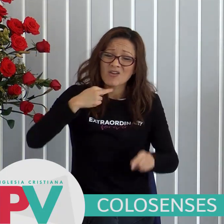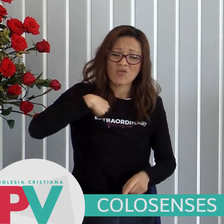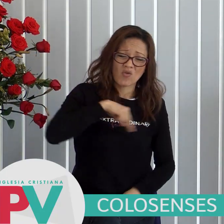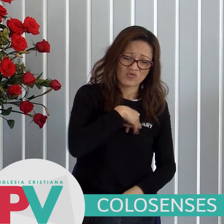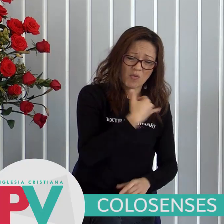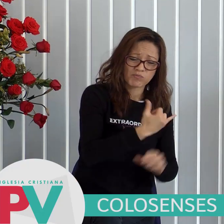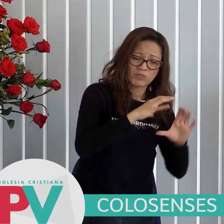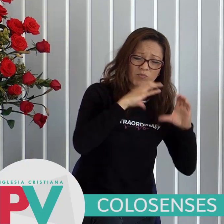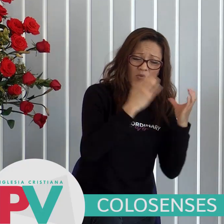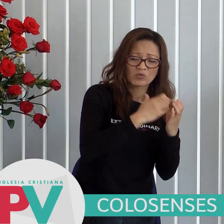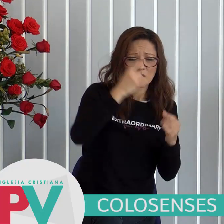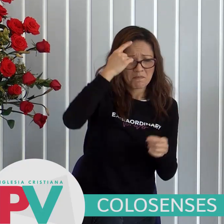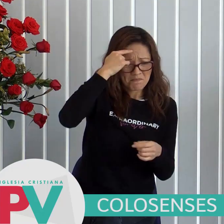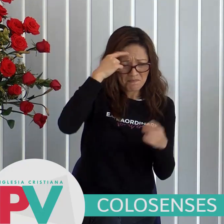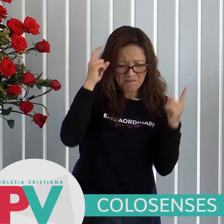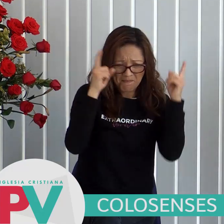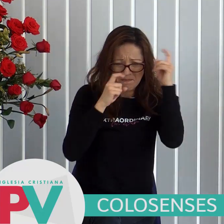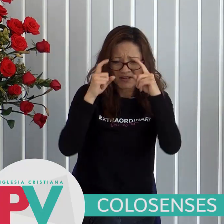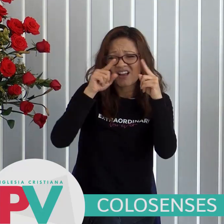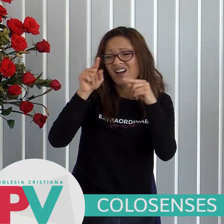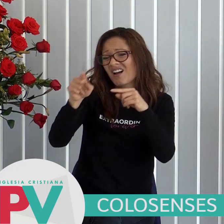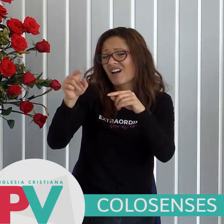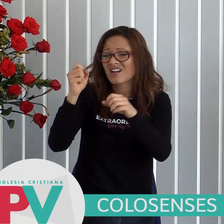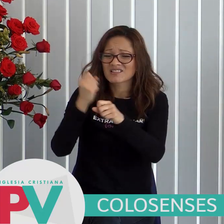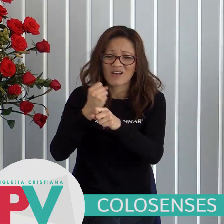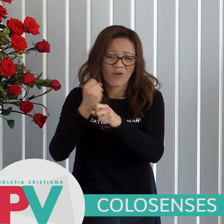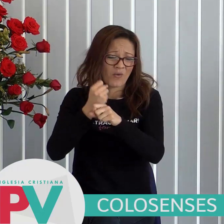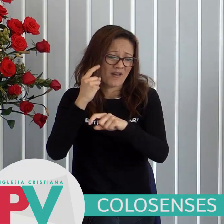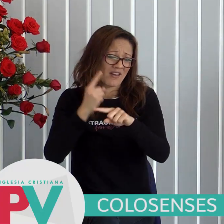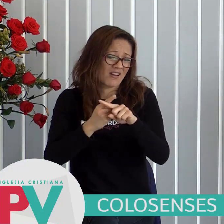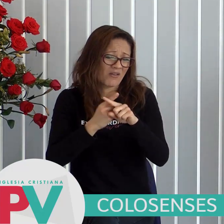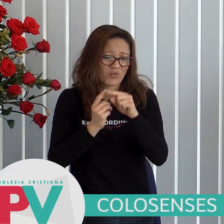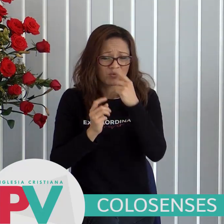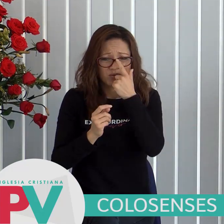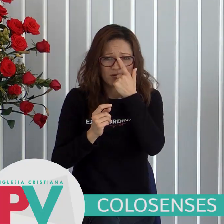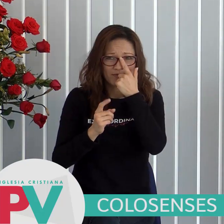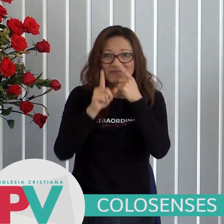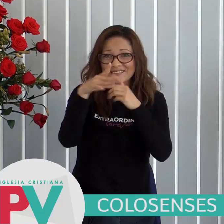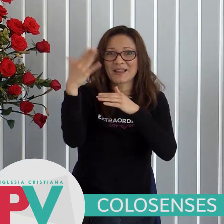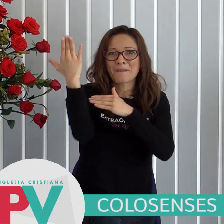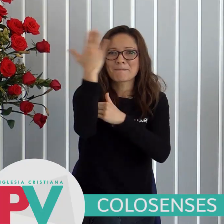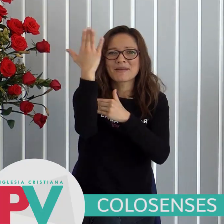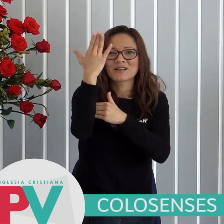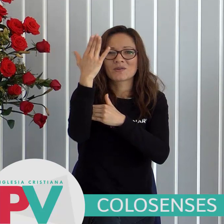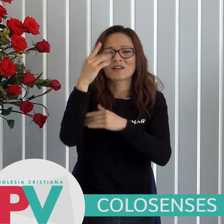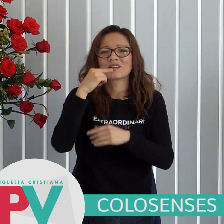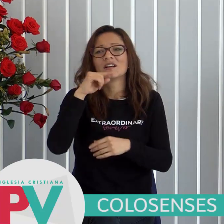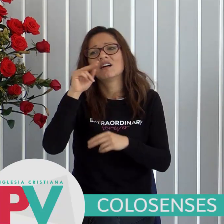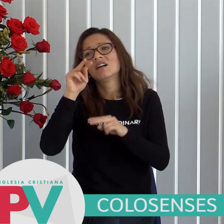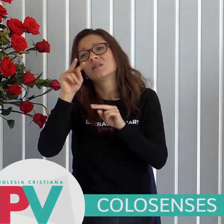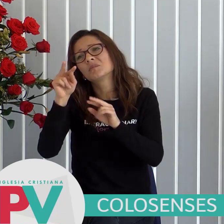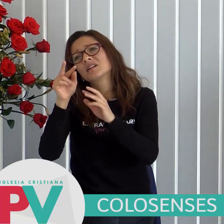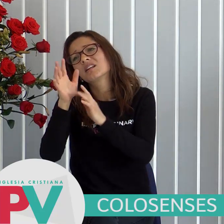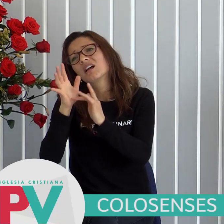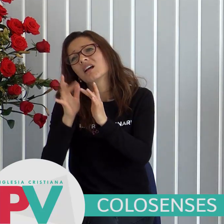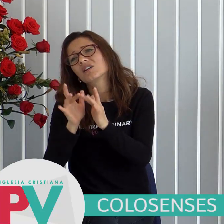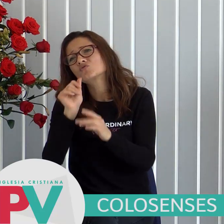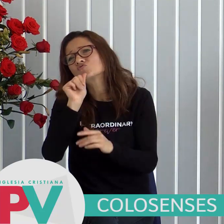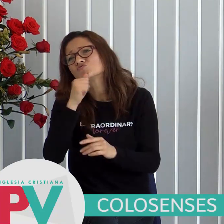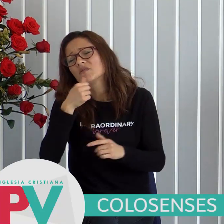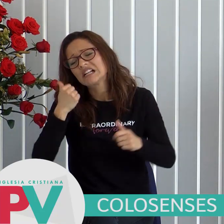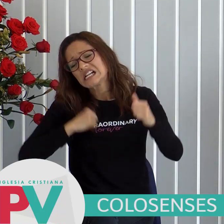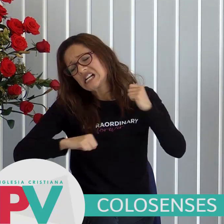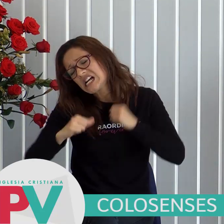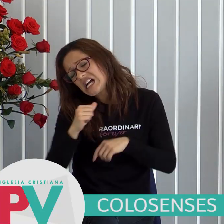esa obra de la cruz, mejor dicho, por eso esas películas que ponen el mártir del Calvario, ay, pobrecito